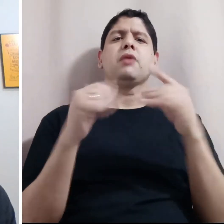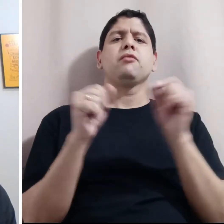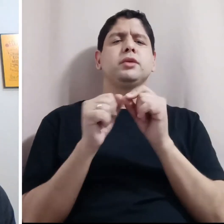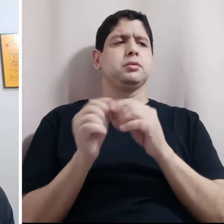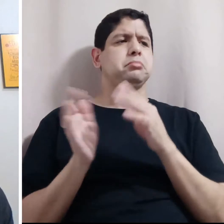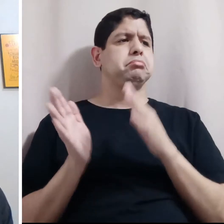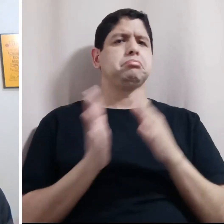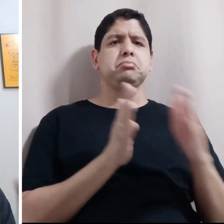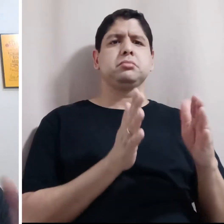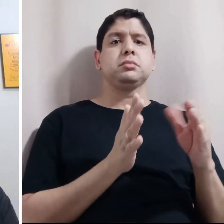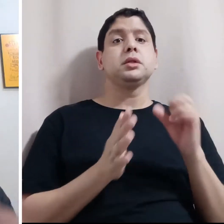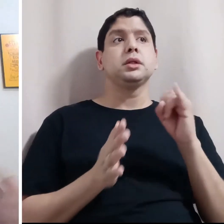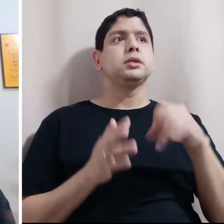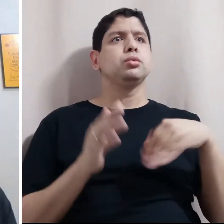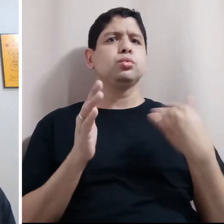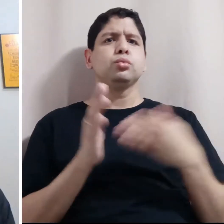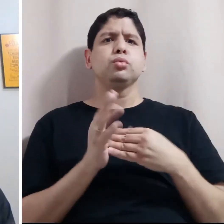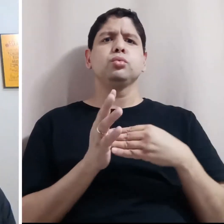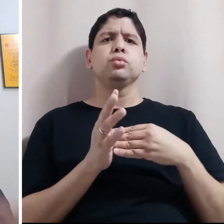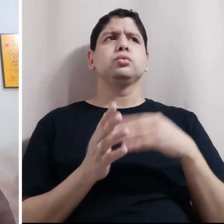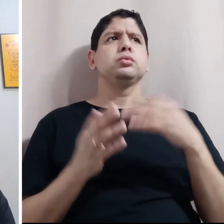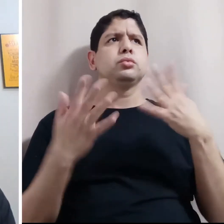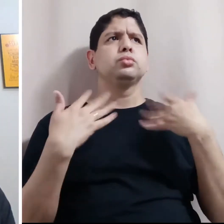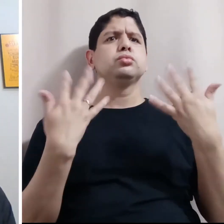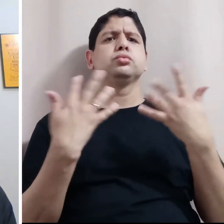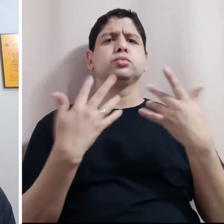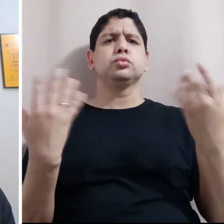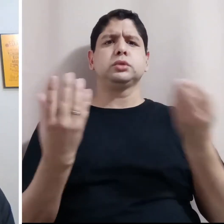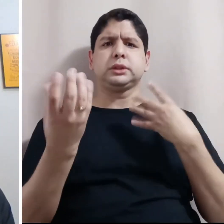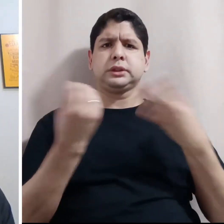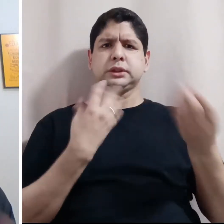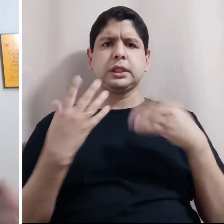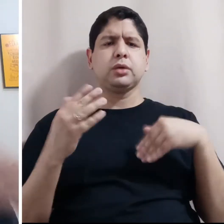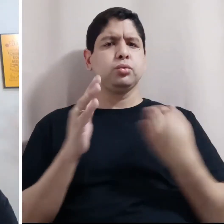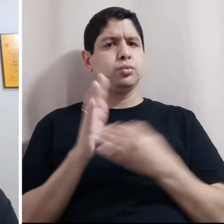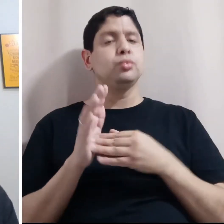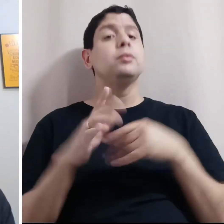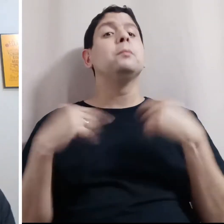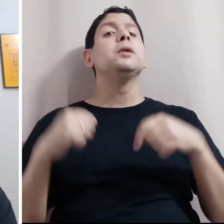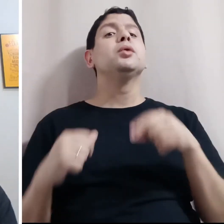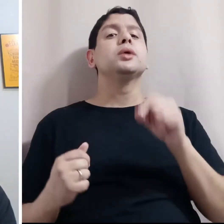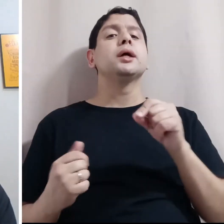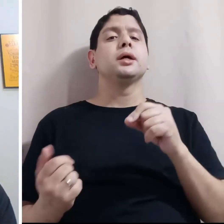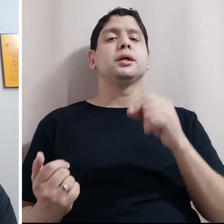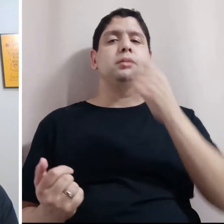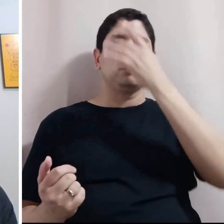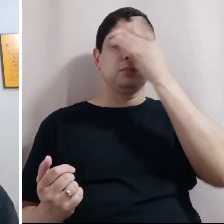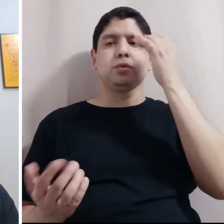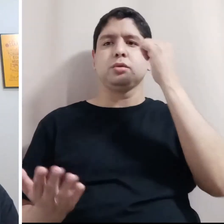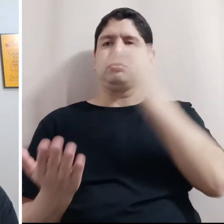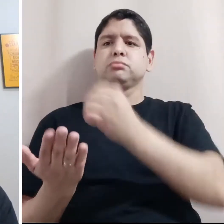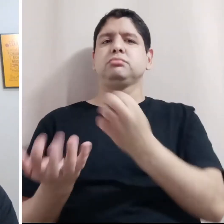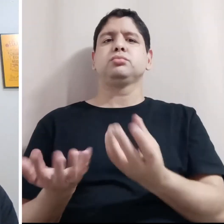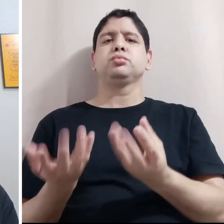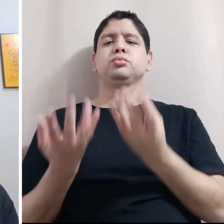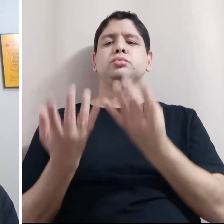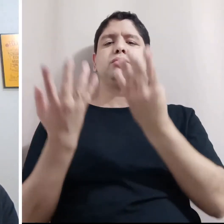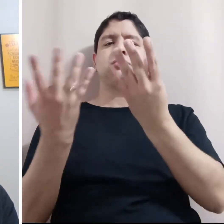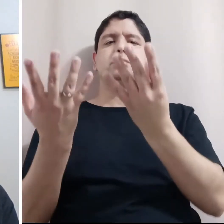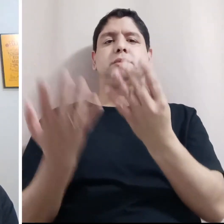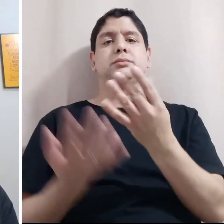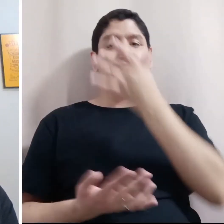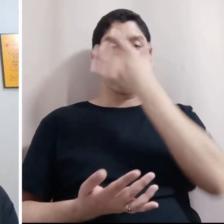da natureza, né? Então, para que a natureza fosse sempre boa para eles, eles acreditavam que precisavam fazer sacrifícios, inclusive